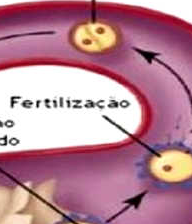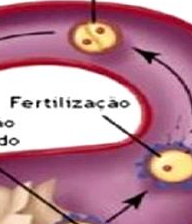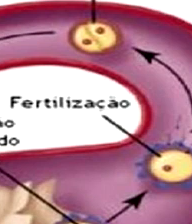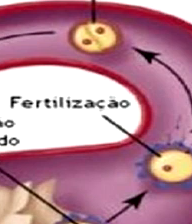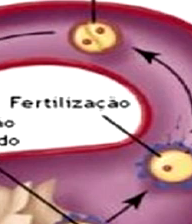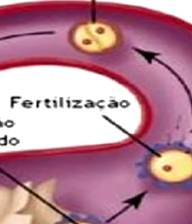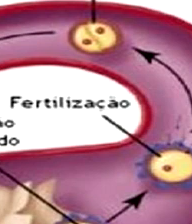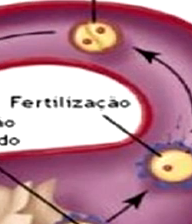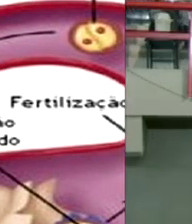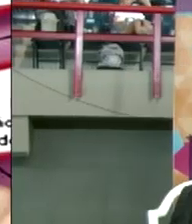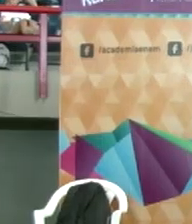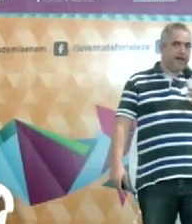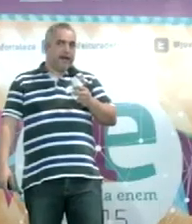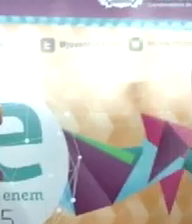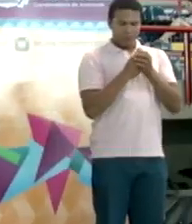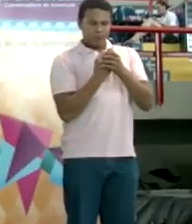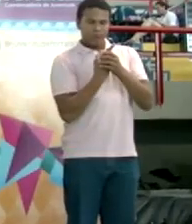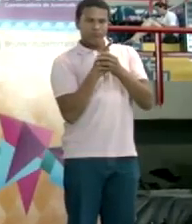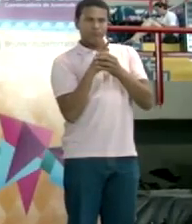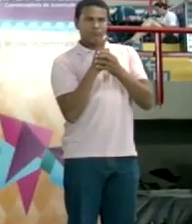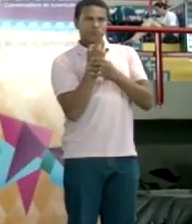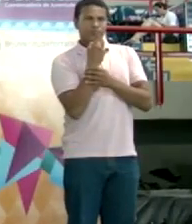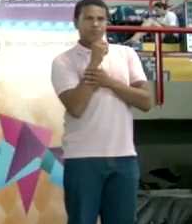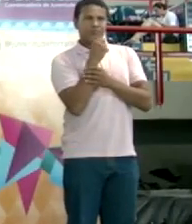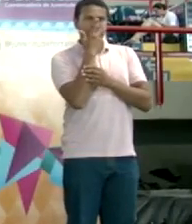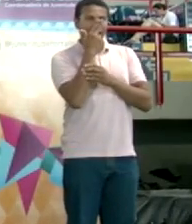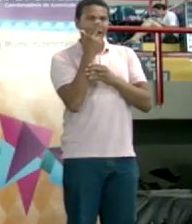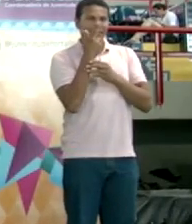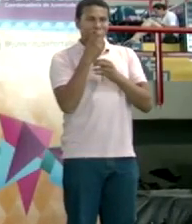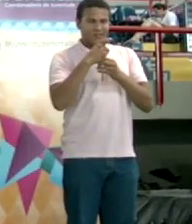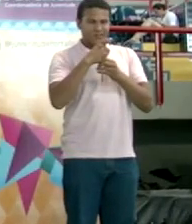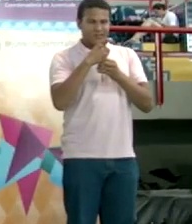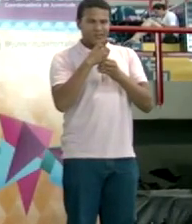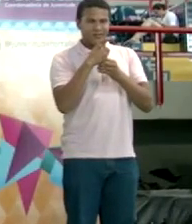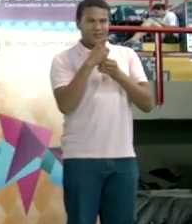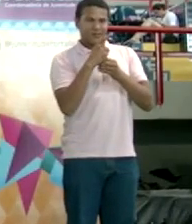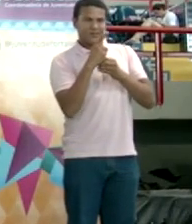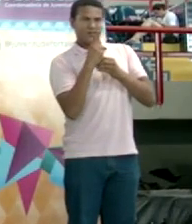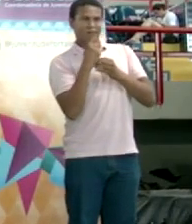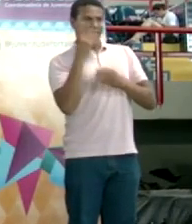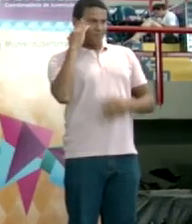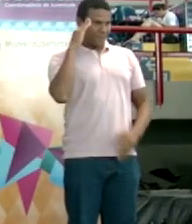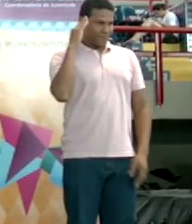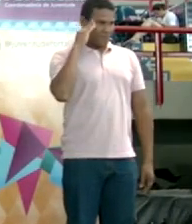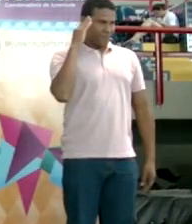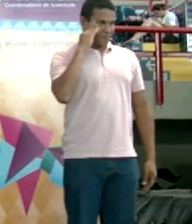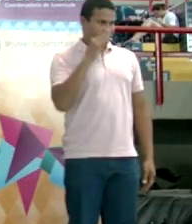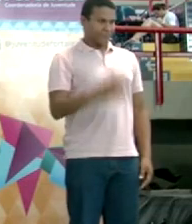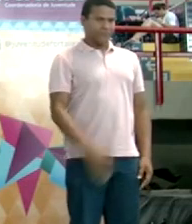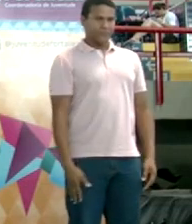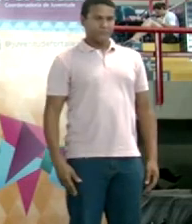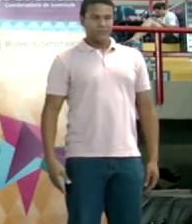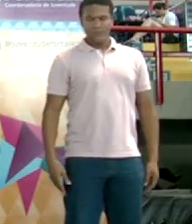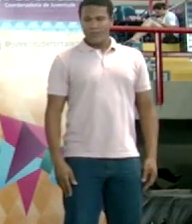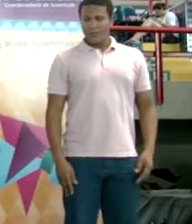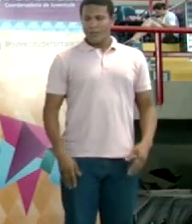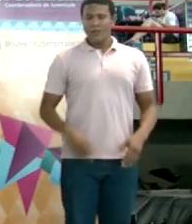embriologia. Ok? Aí tem dois tipos de